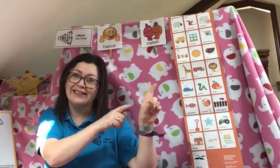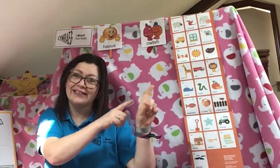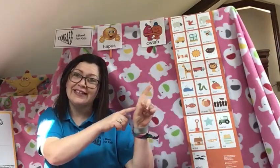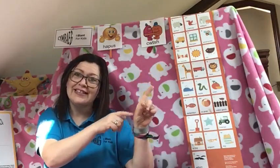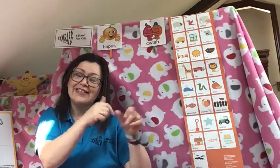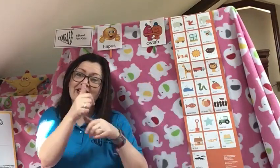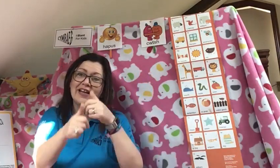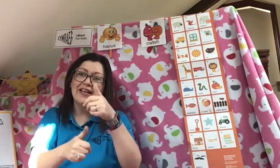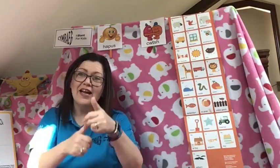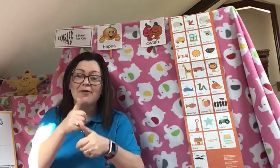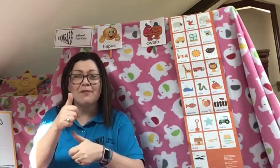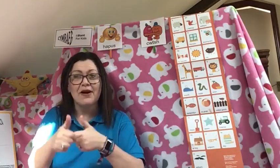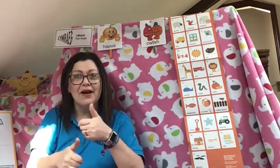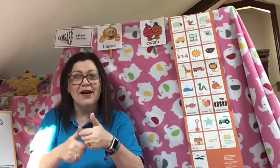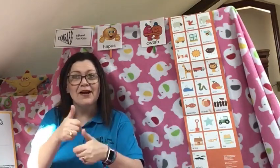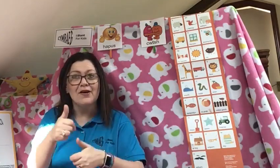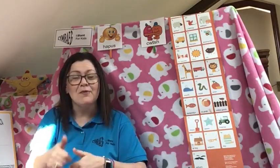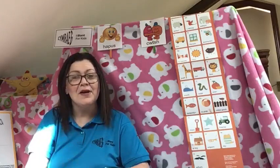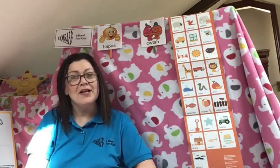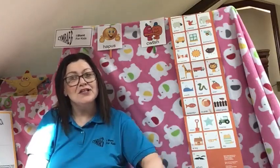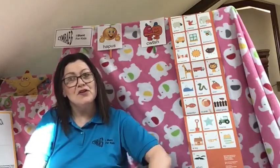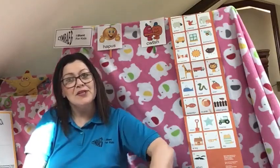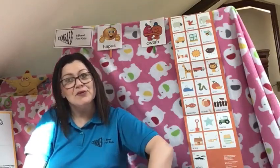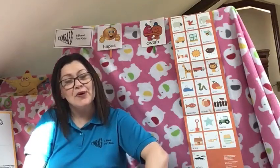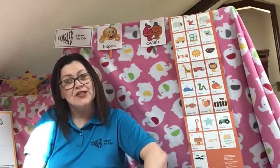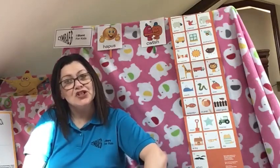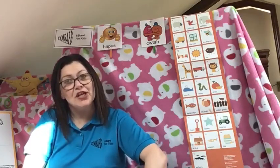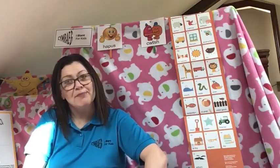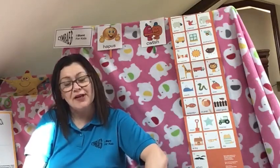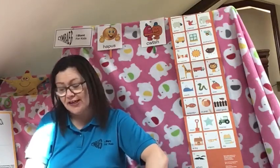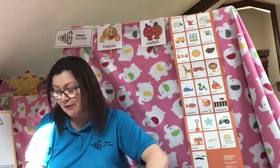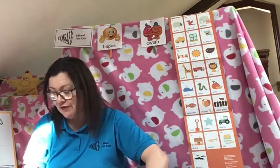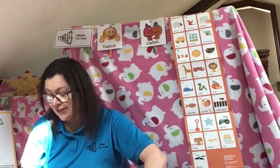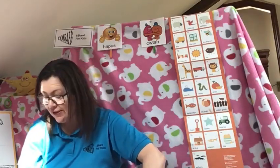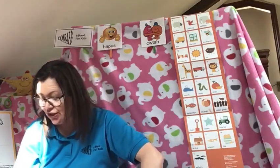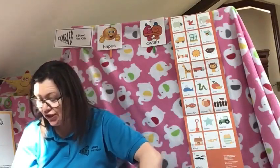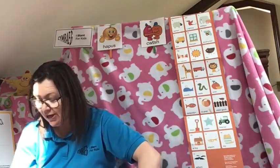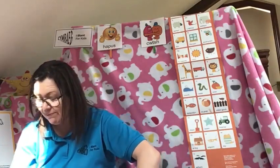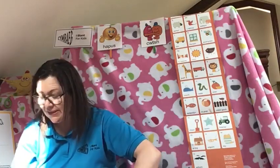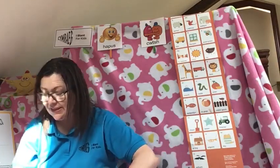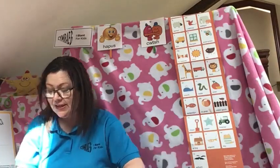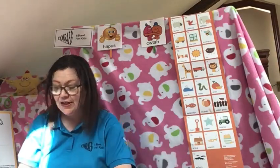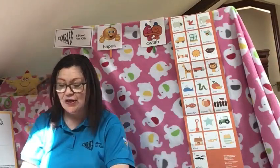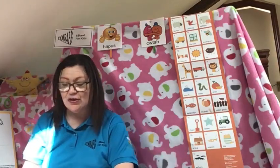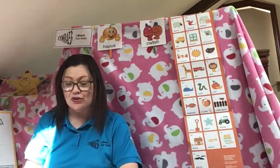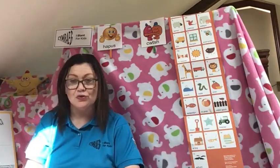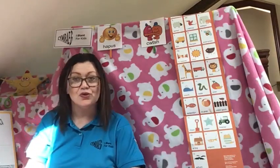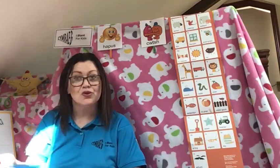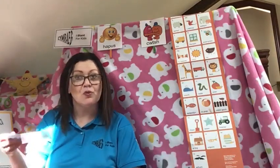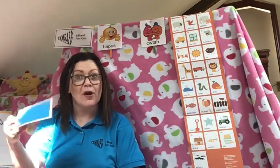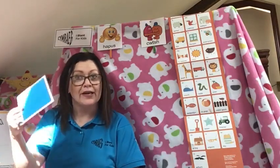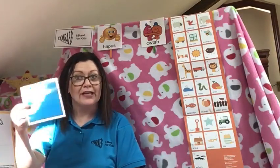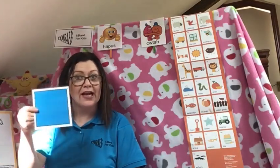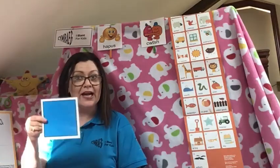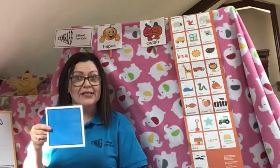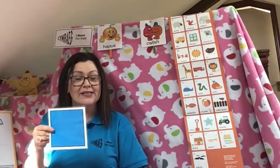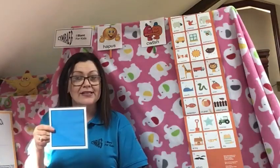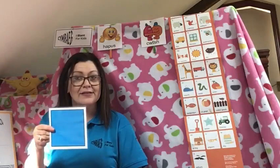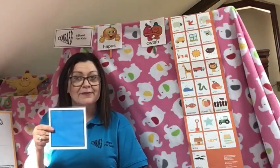melyn. Da iawn pawb. So ni wedi gweld y siapiau now. We've seen the shapes. So sgwar glas.